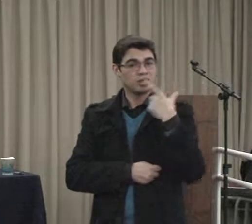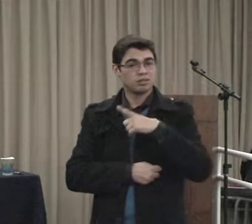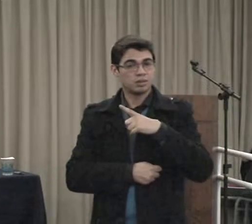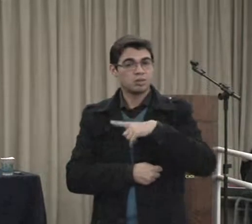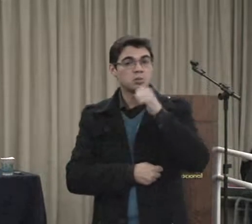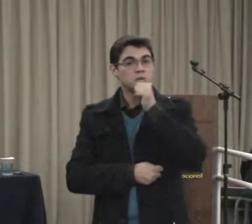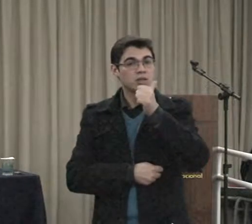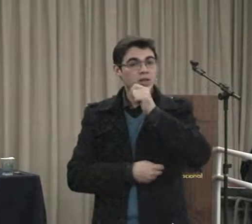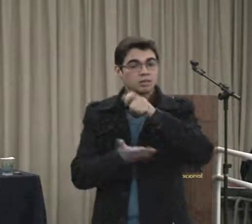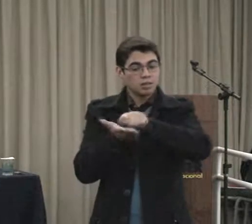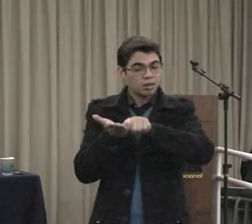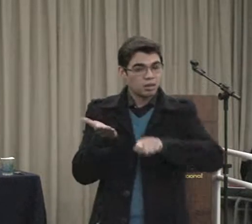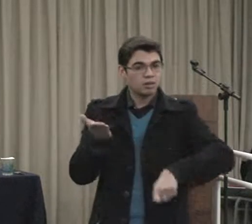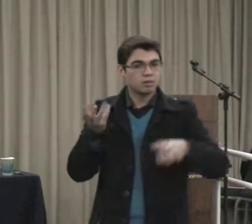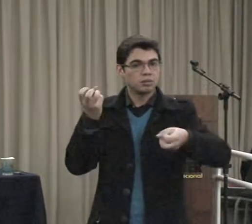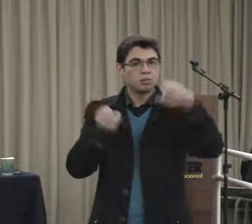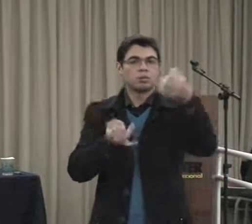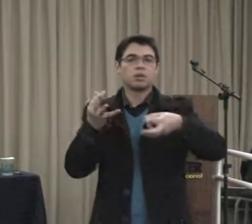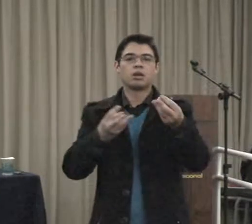essas figuras